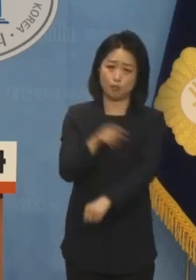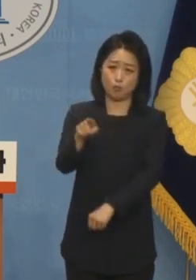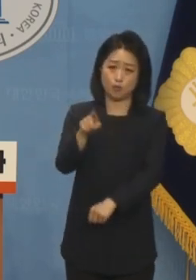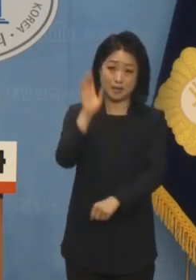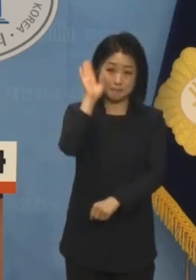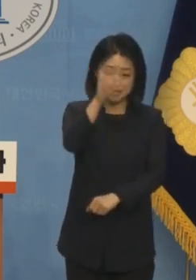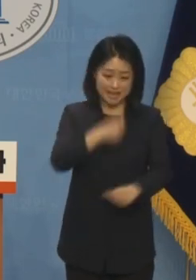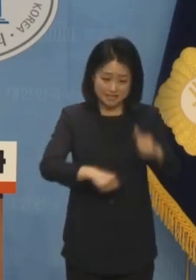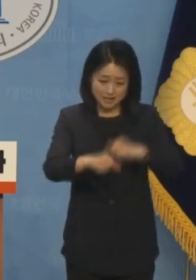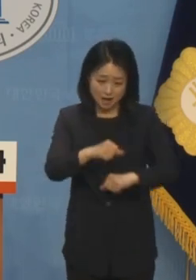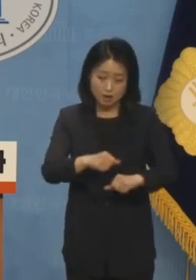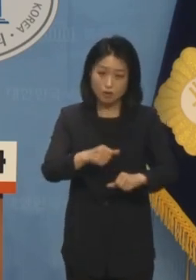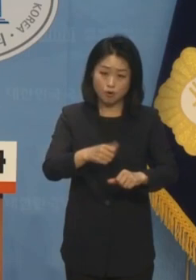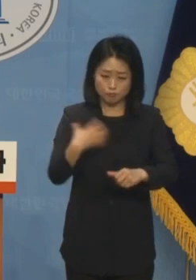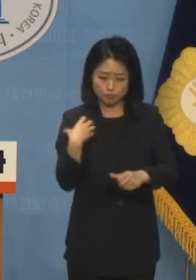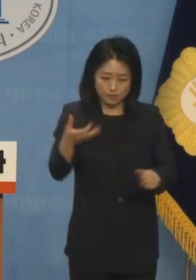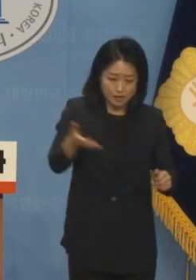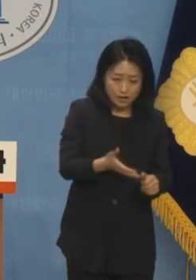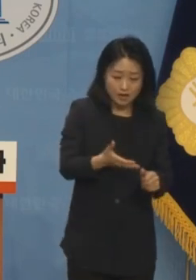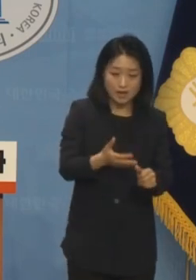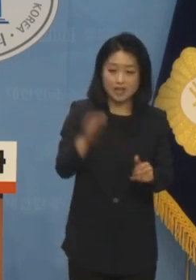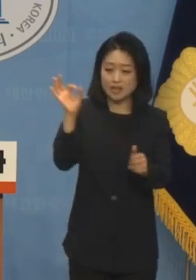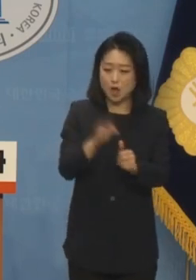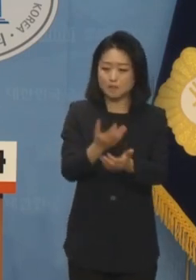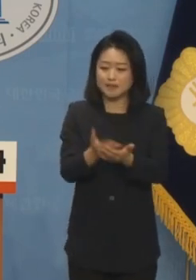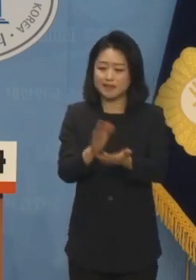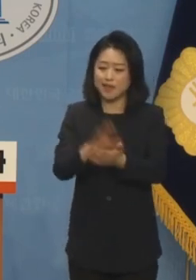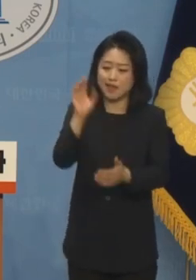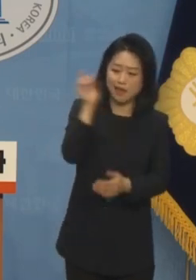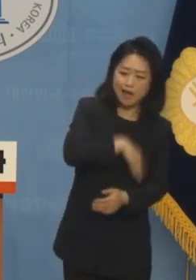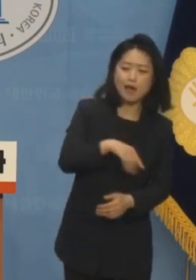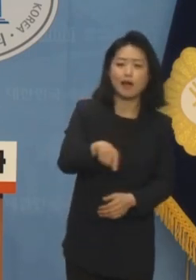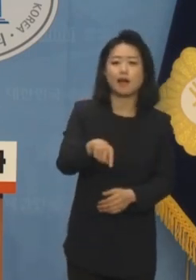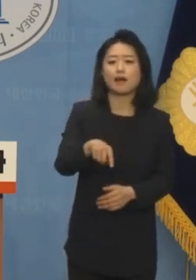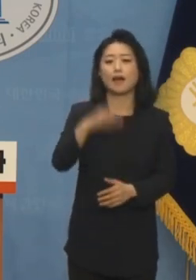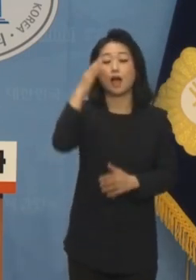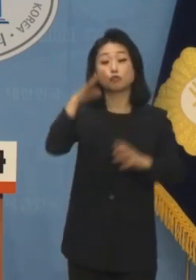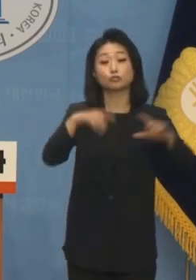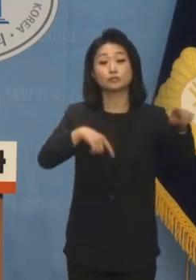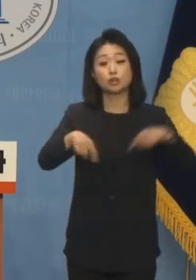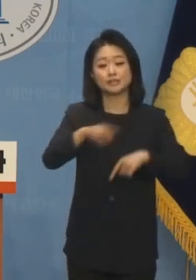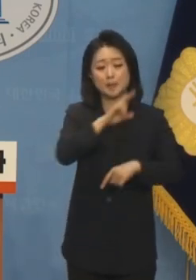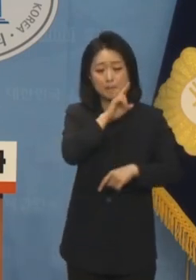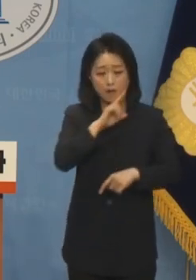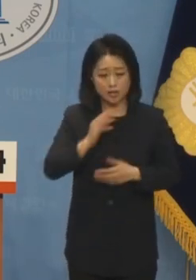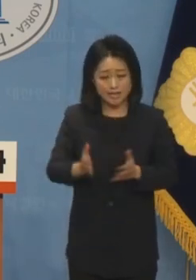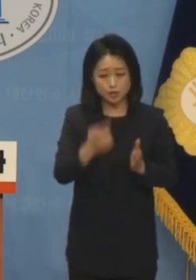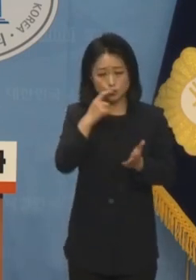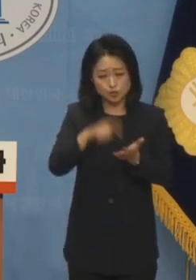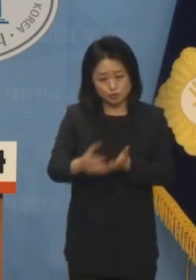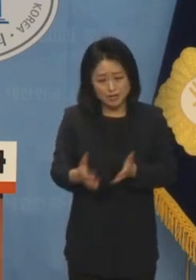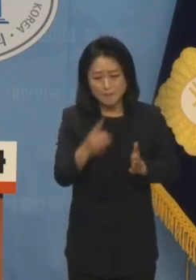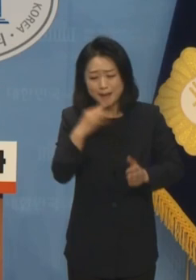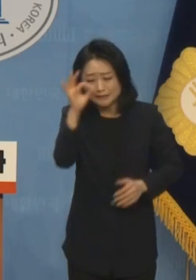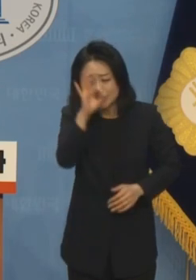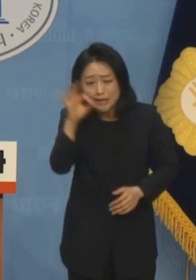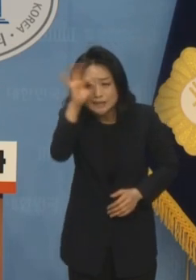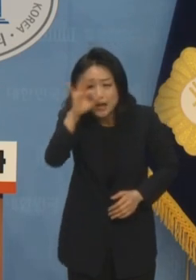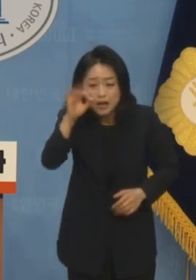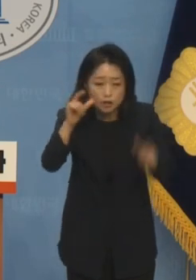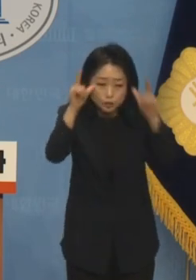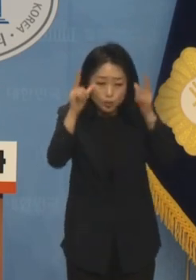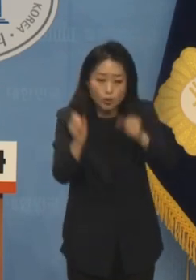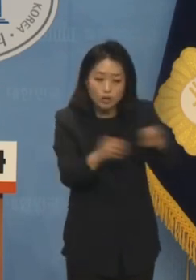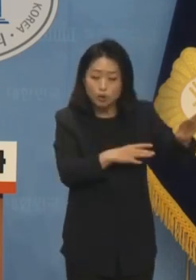부담을 떠넘기는 연금 계약에 이르기까지 대한민국 정치는 편한 길, 쉬운 길만 찾느라 소를